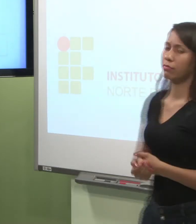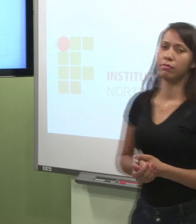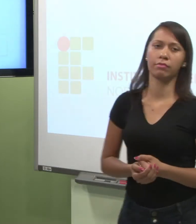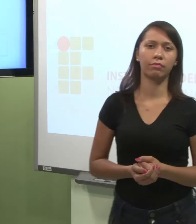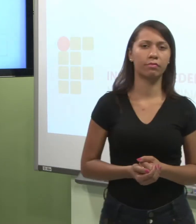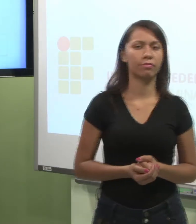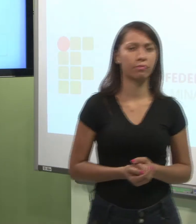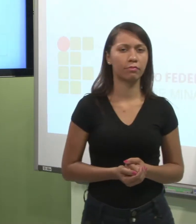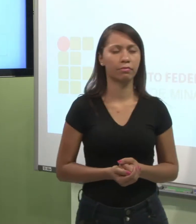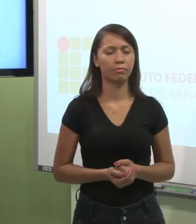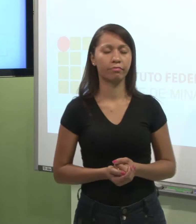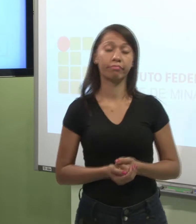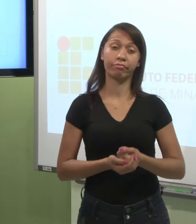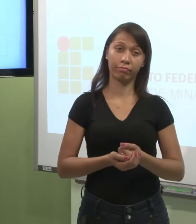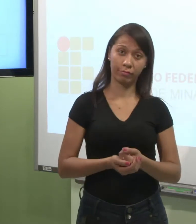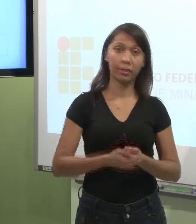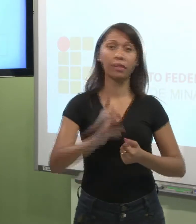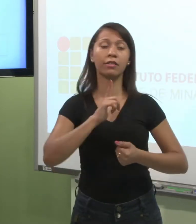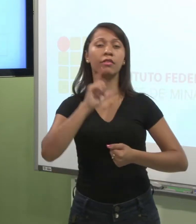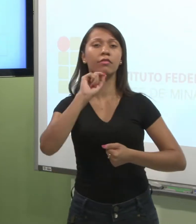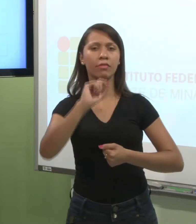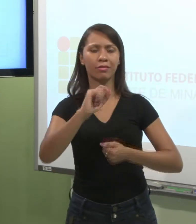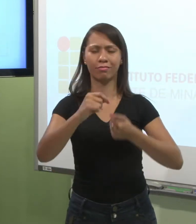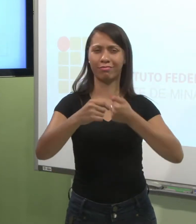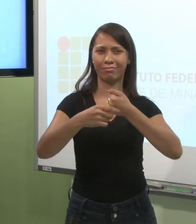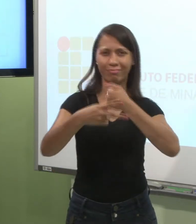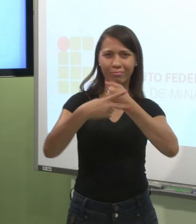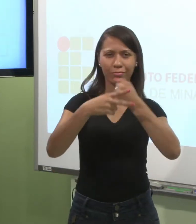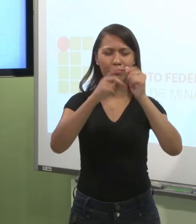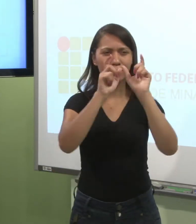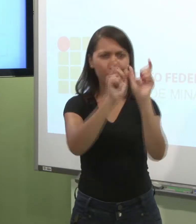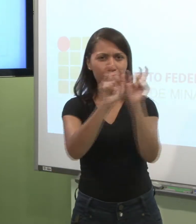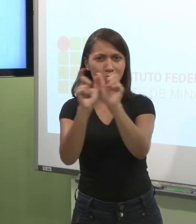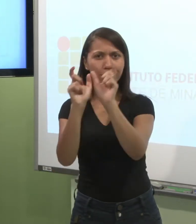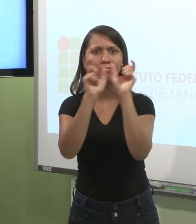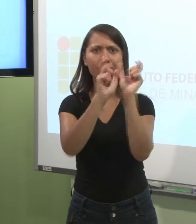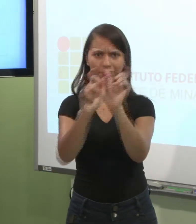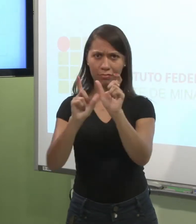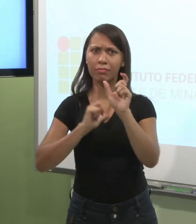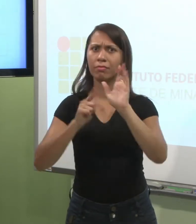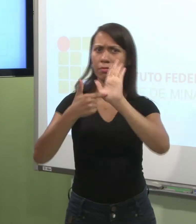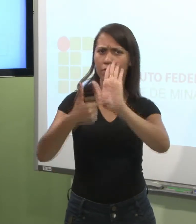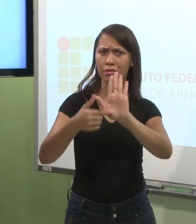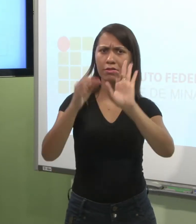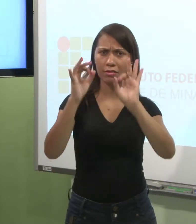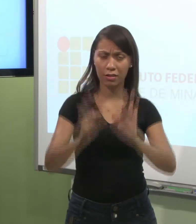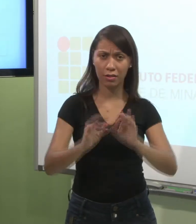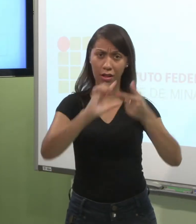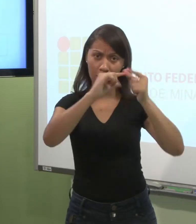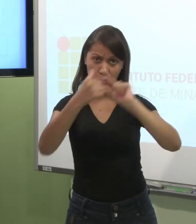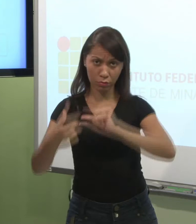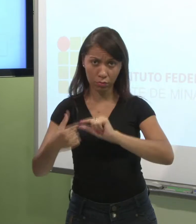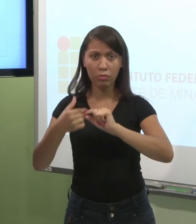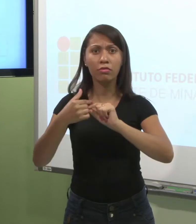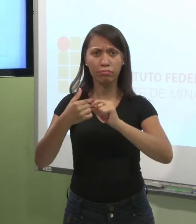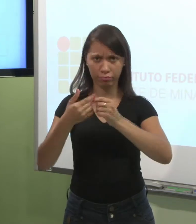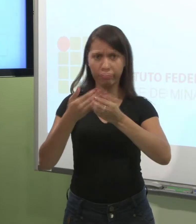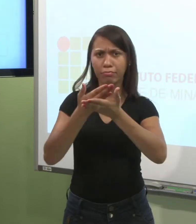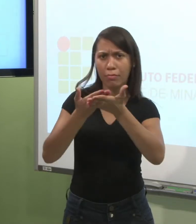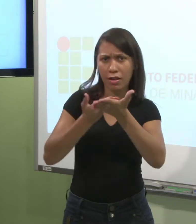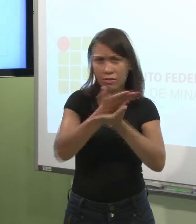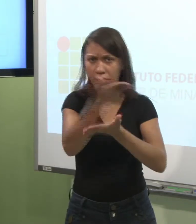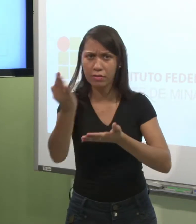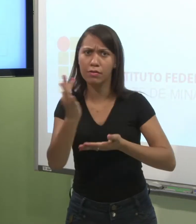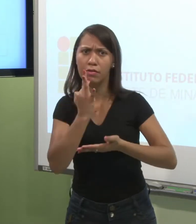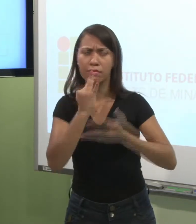É lógico que cada forma verbal apresenta variações quanto a esses elementos, mas a estrutura básica é essa: radical, vogal